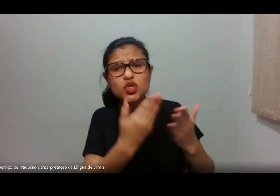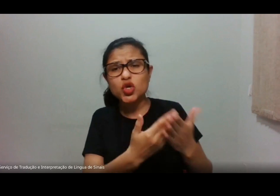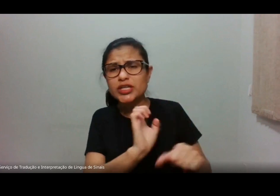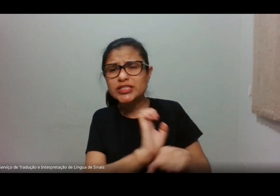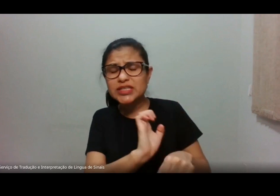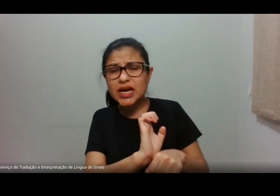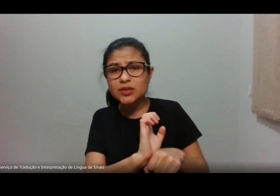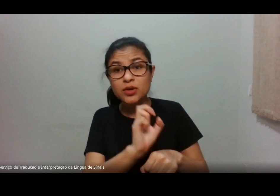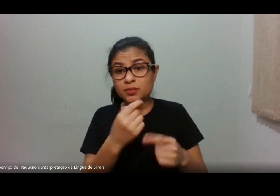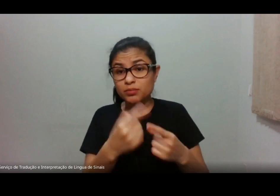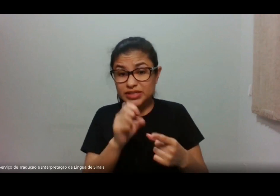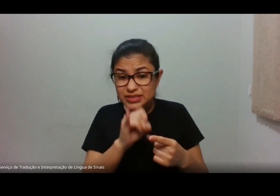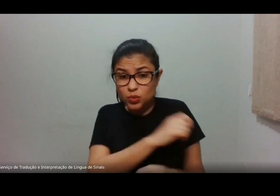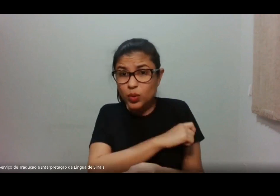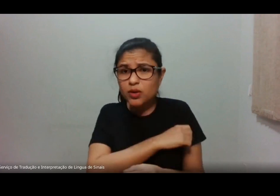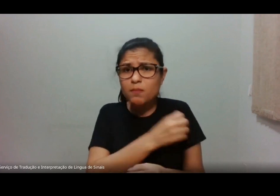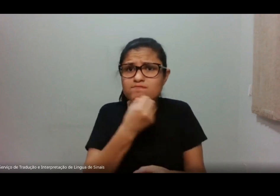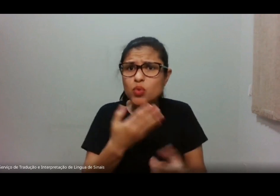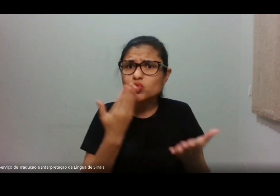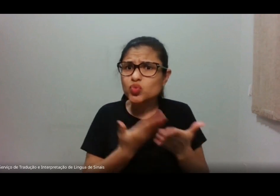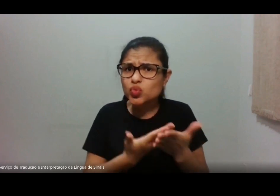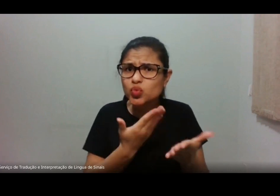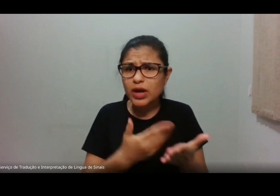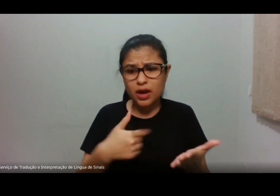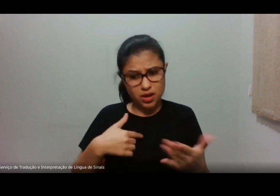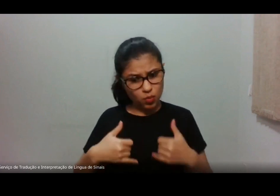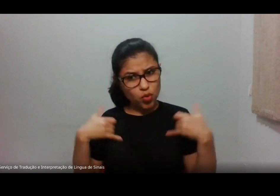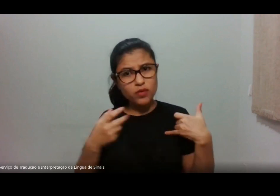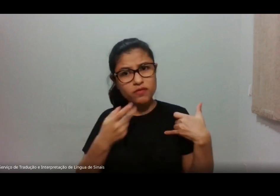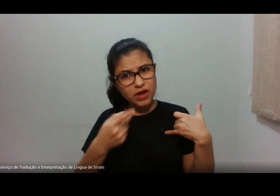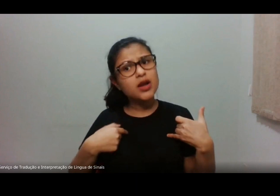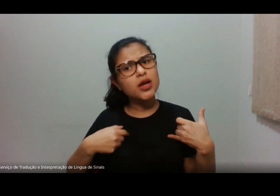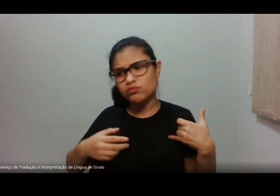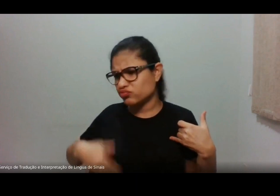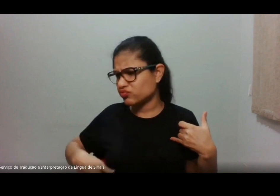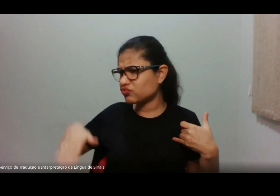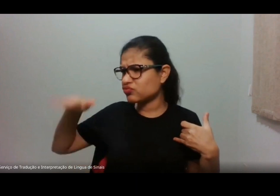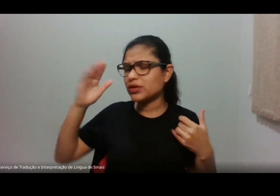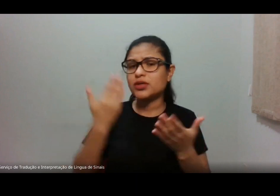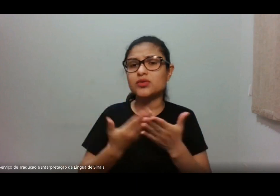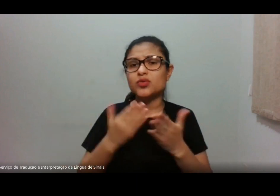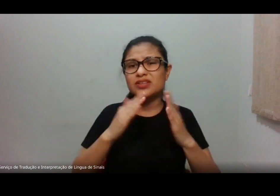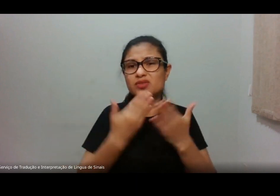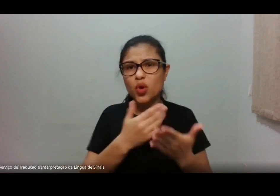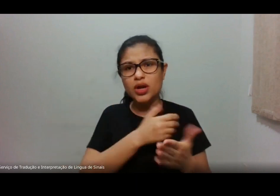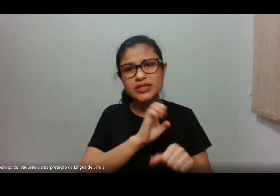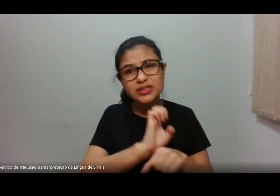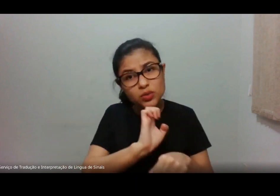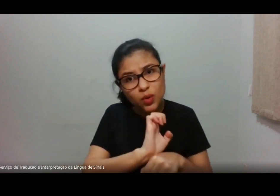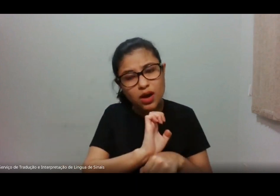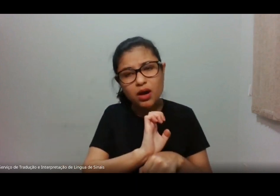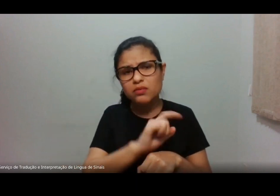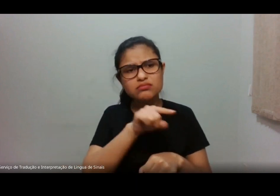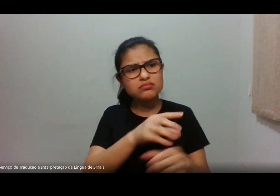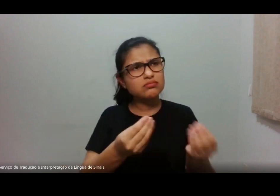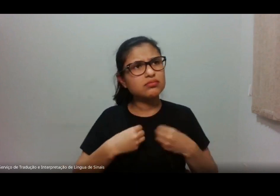se a pessoa for boa aluna, se estudar muito, eu tenho tanto orgulho em falar que eu sempre estudei em colégio estadual, gente, em colégio de estado,